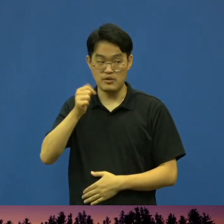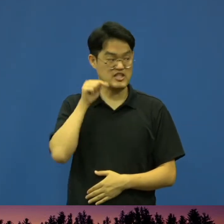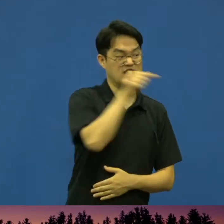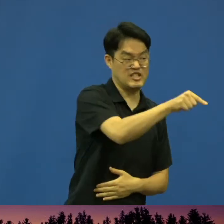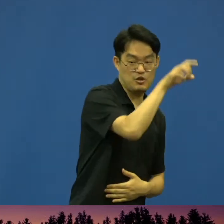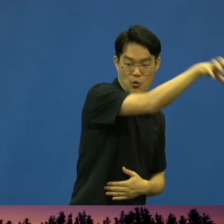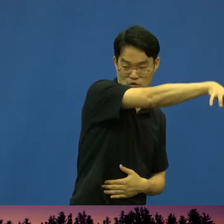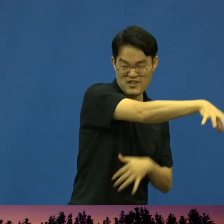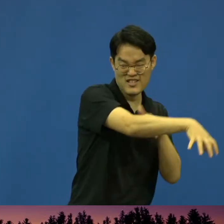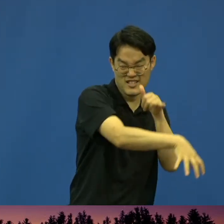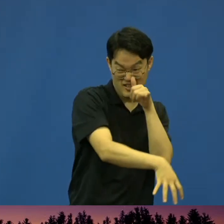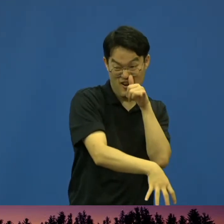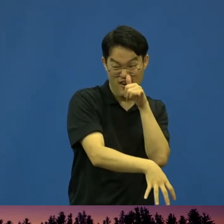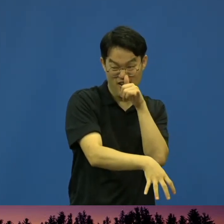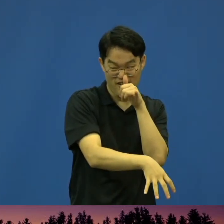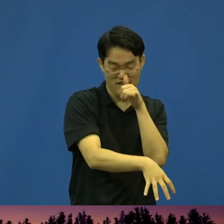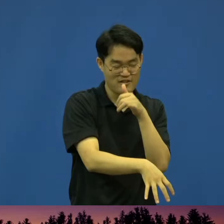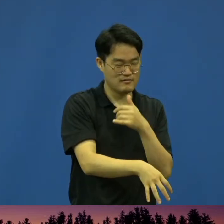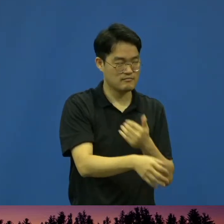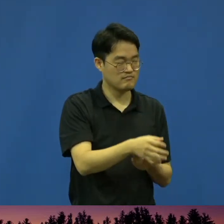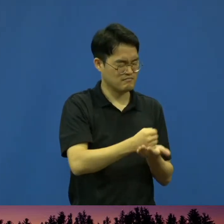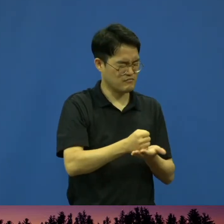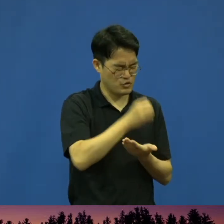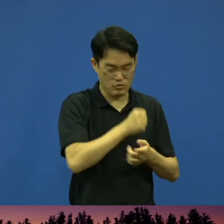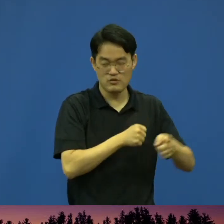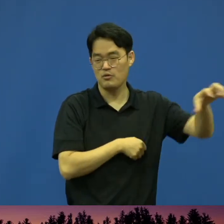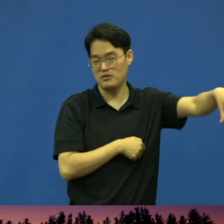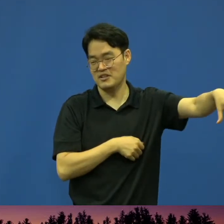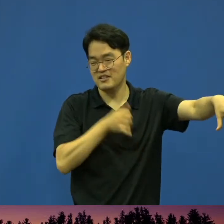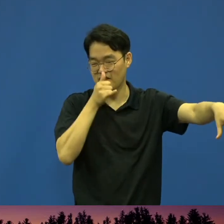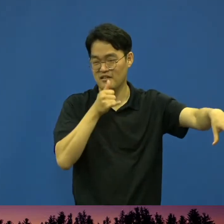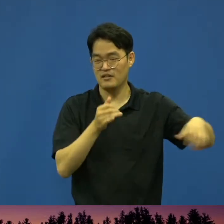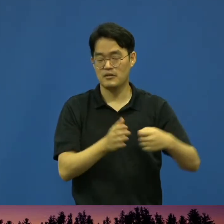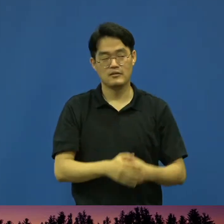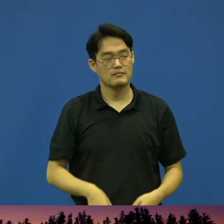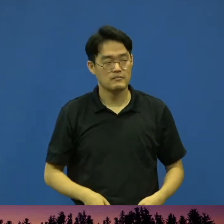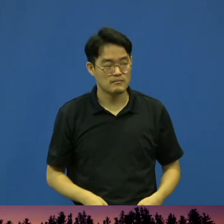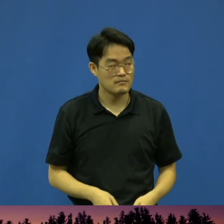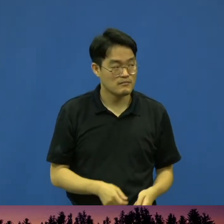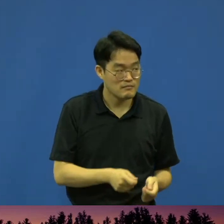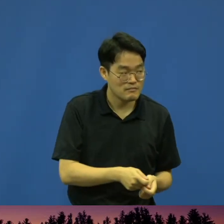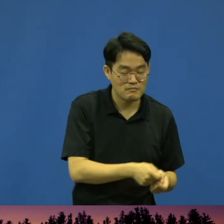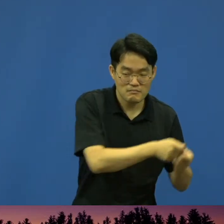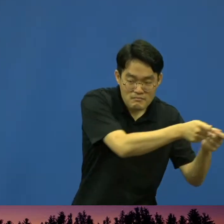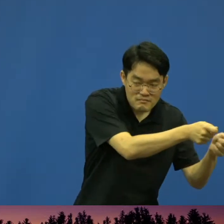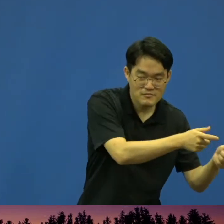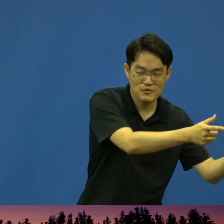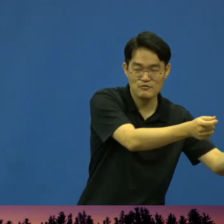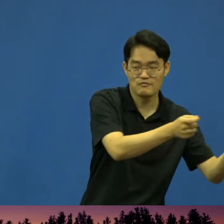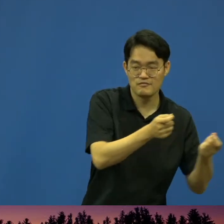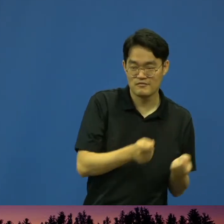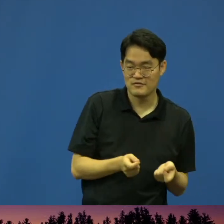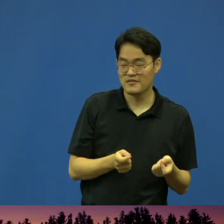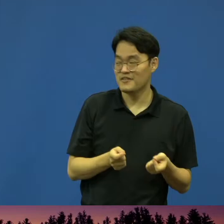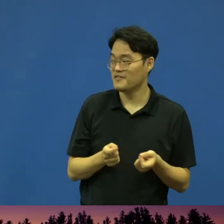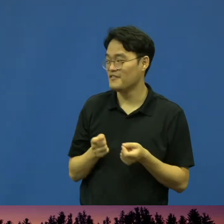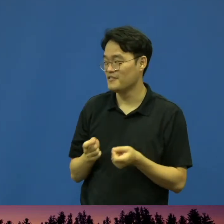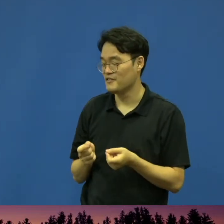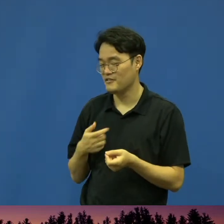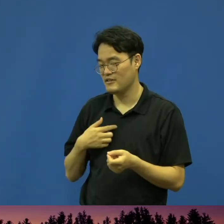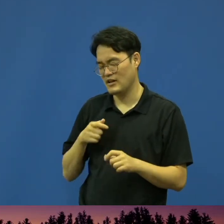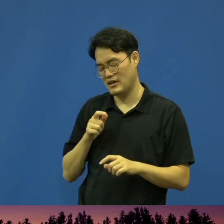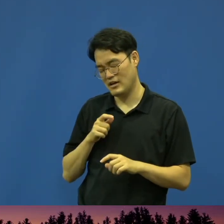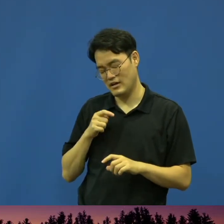딱 그곳에 가서 로또를 쭈삣쭈삣 저도 사서 가지고 왔습니다. 그래서 저 안에 얼마나 큰 고민이